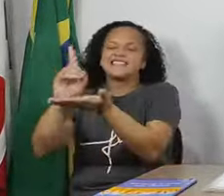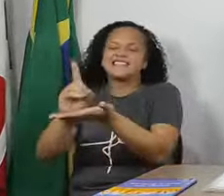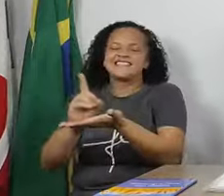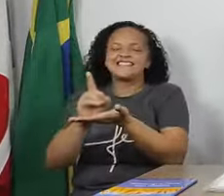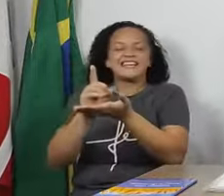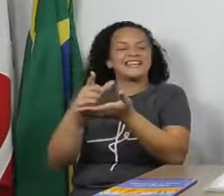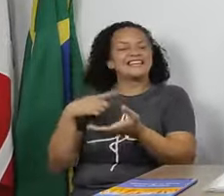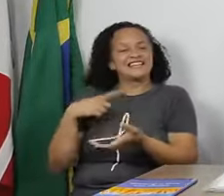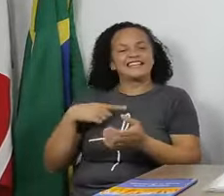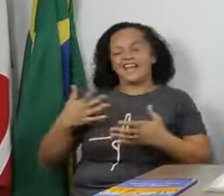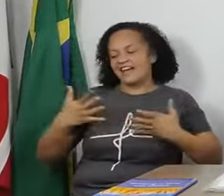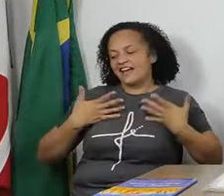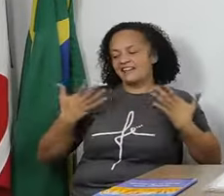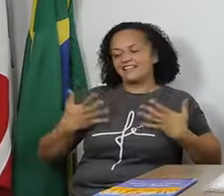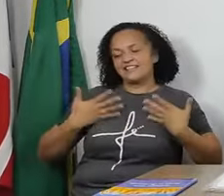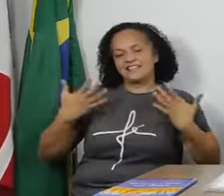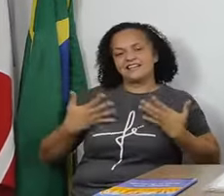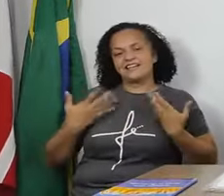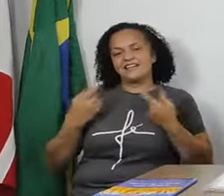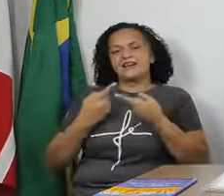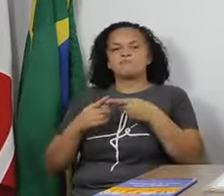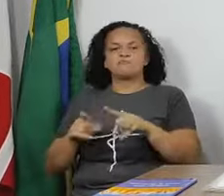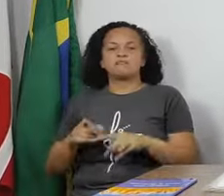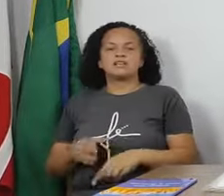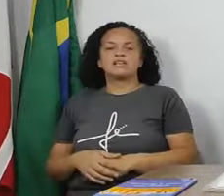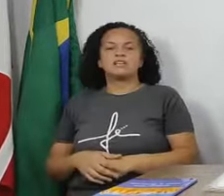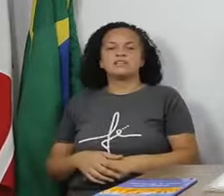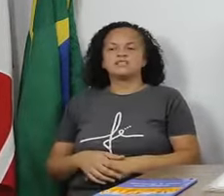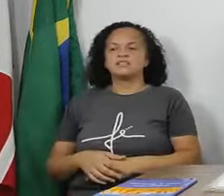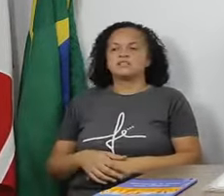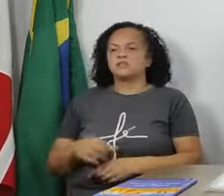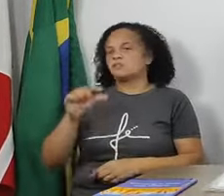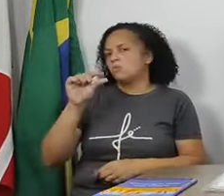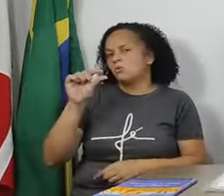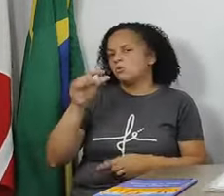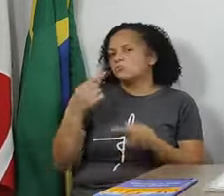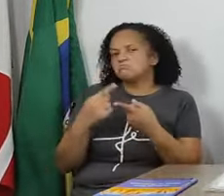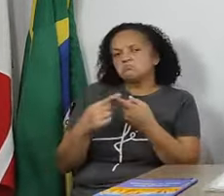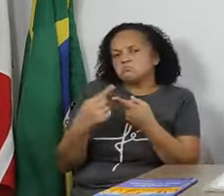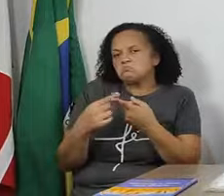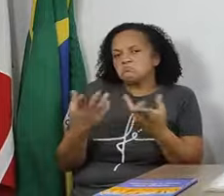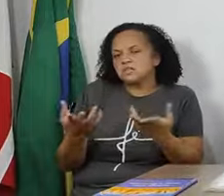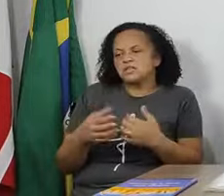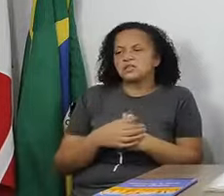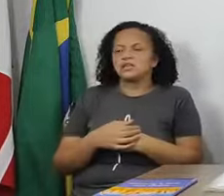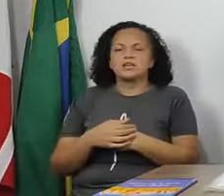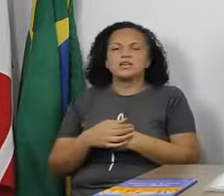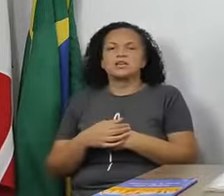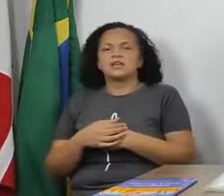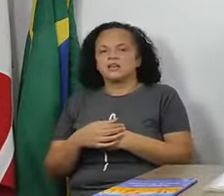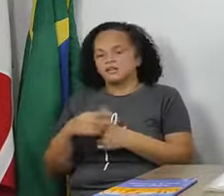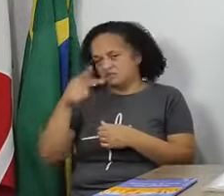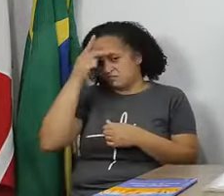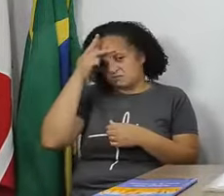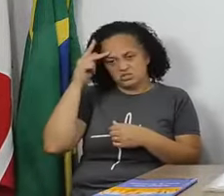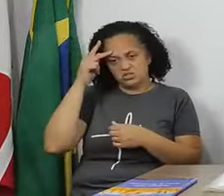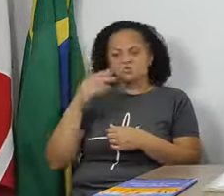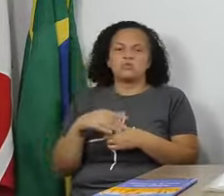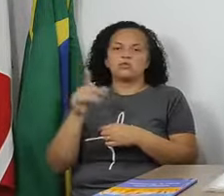Por quê? Porque a pessoa ela não praticou a palavra e por isso a sua árvore não